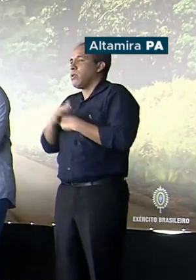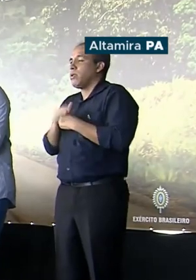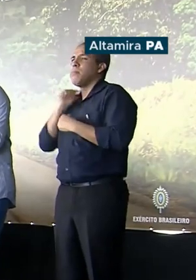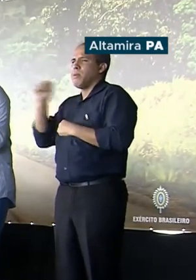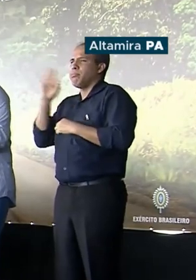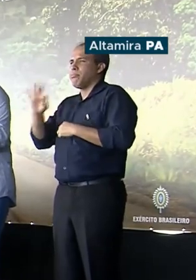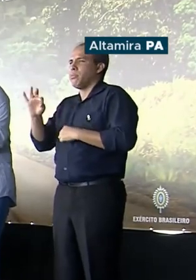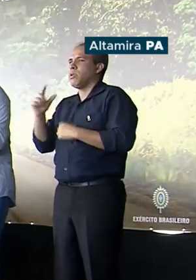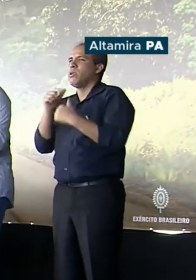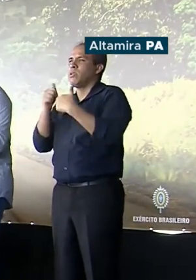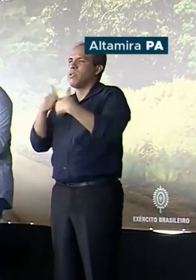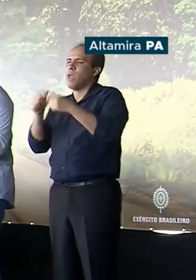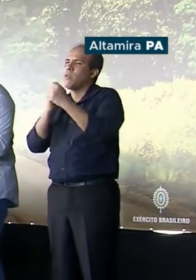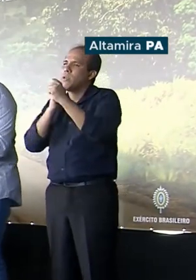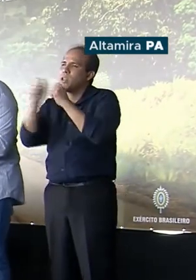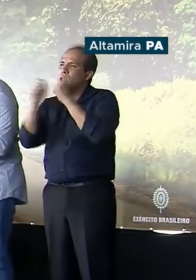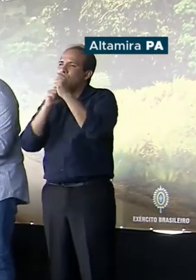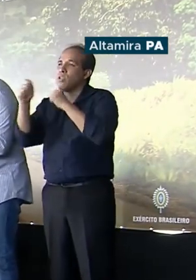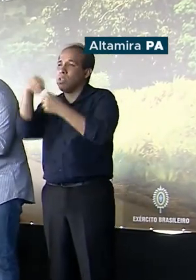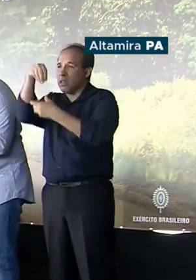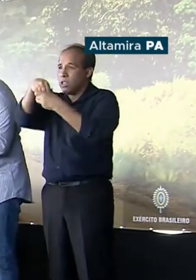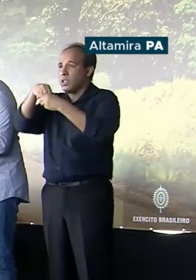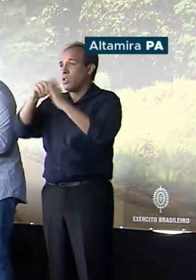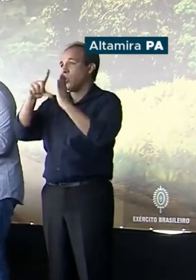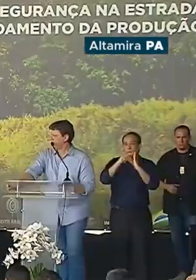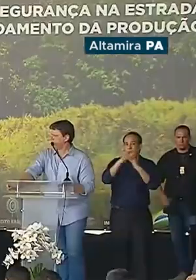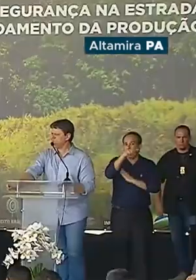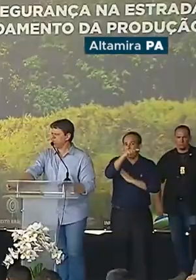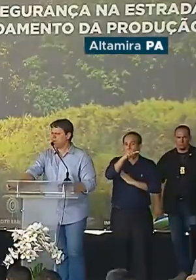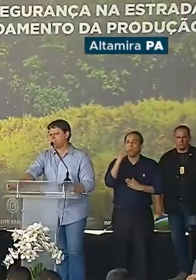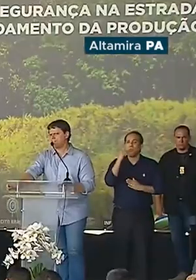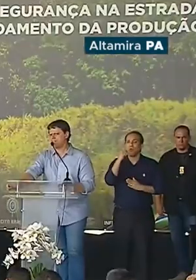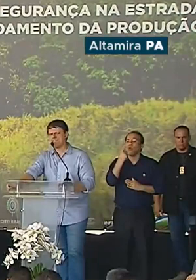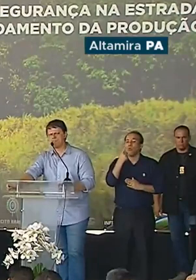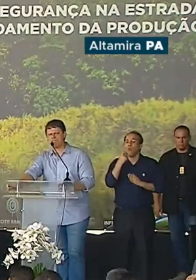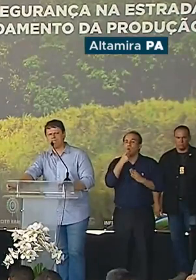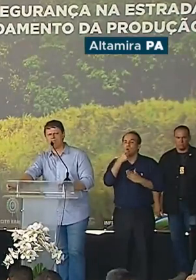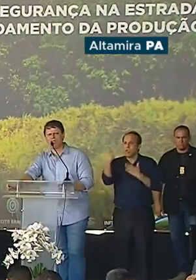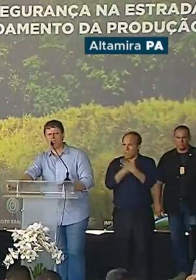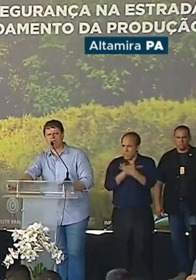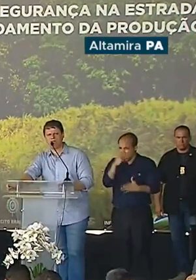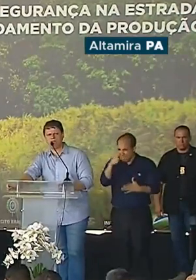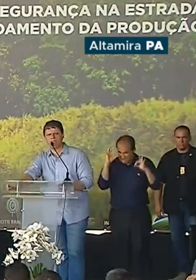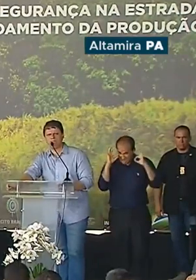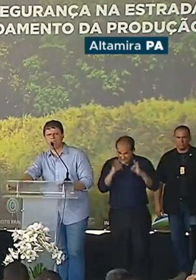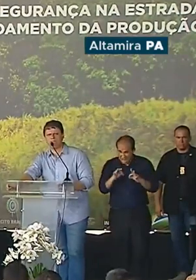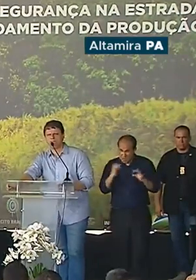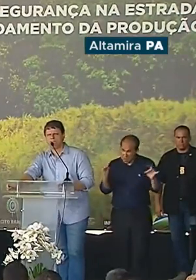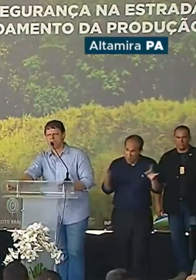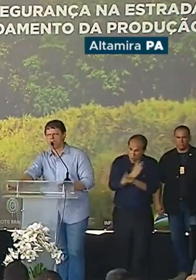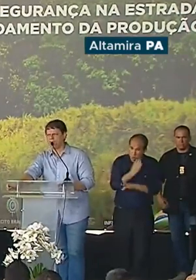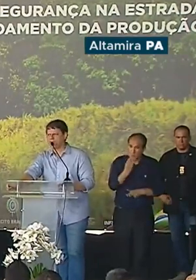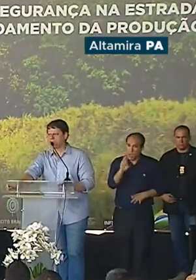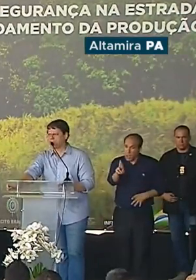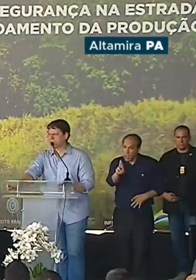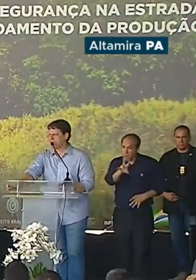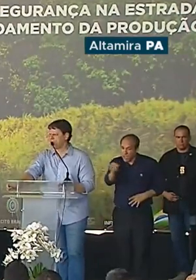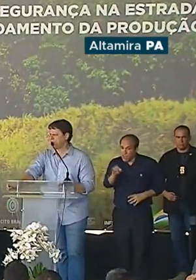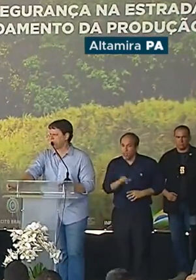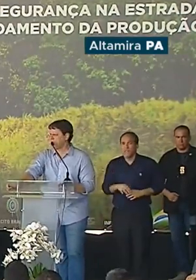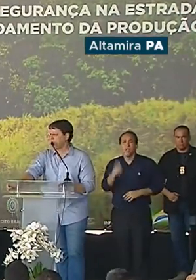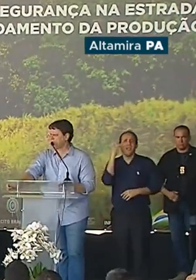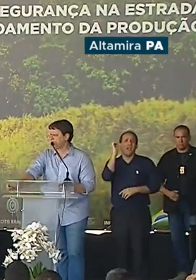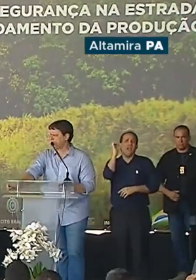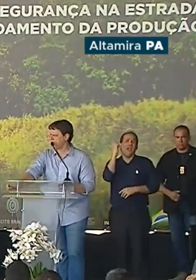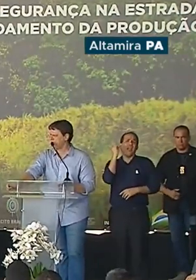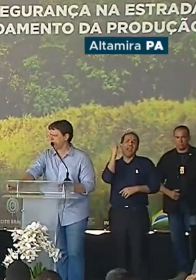numa entrevista no Palácio do Planalto e uma repórter me perguntar o seguinte: quem garante que vocês vão terminar a BR? Vários já passaram e